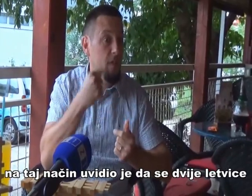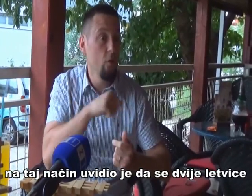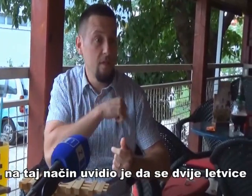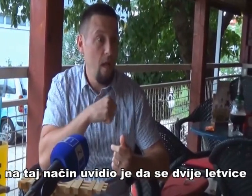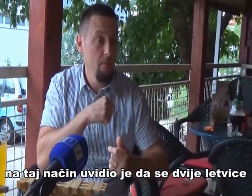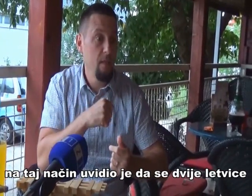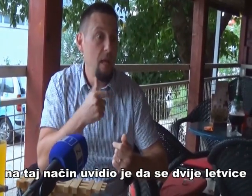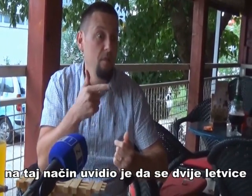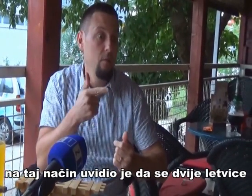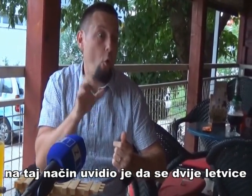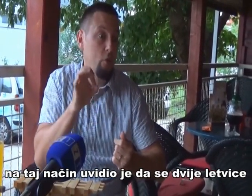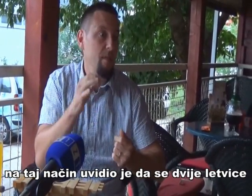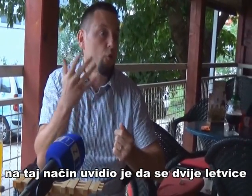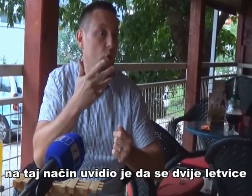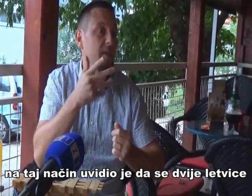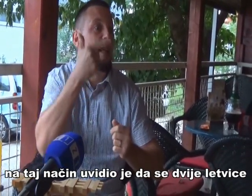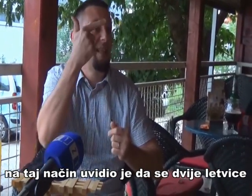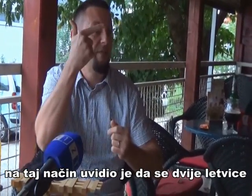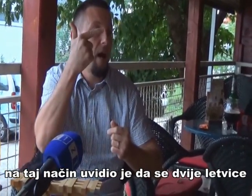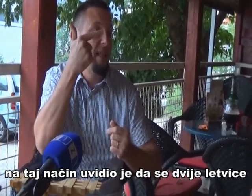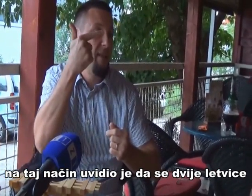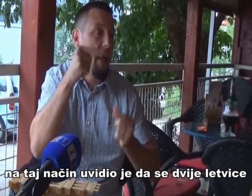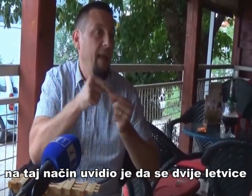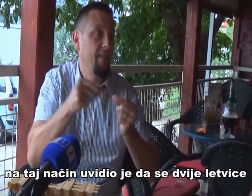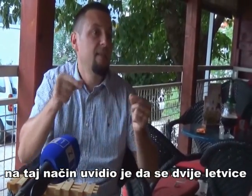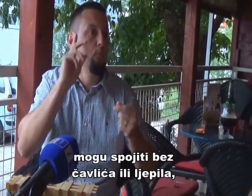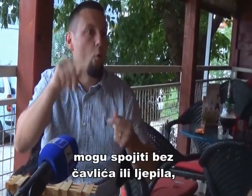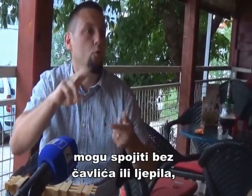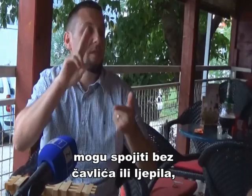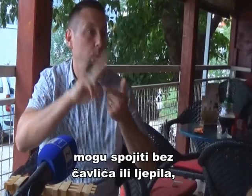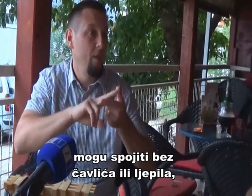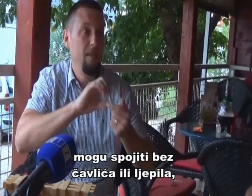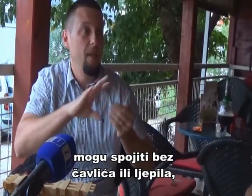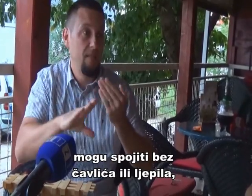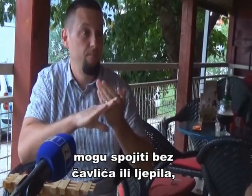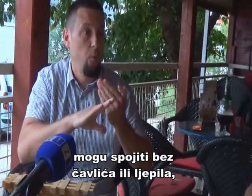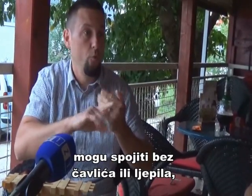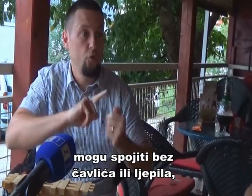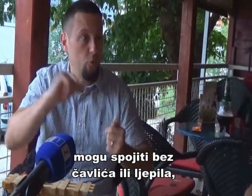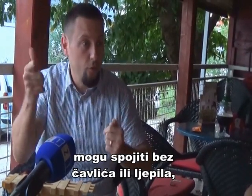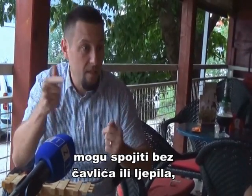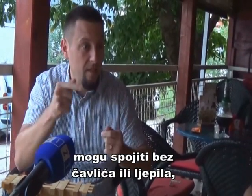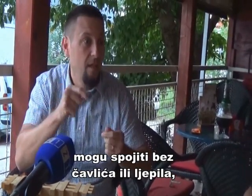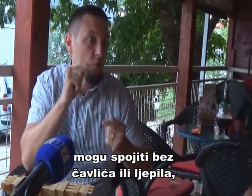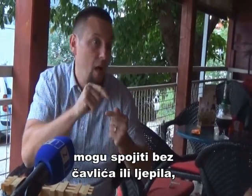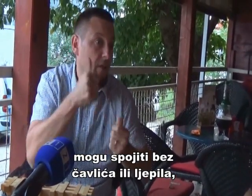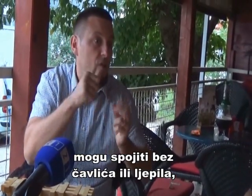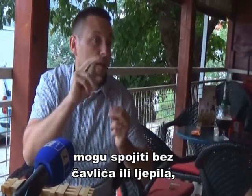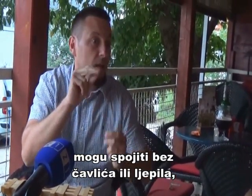uvidio sam da bi, osim što se dvije letvice mogu spojiti bez pomoći drugih čavlića ili